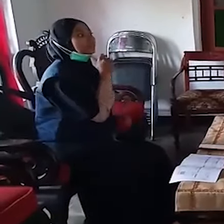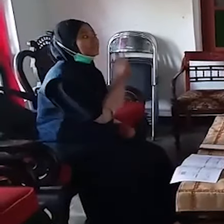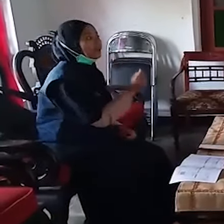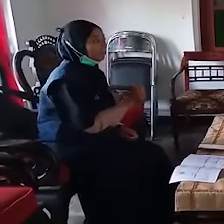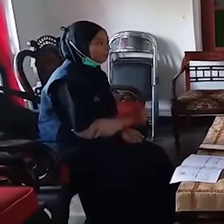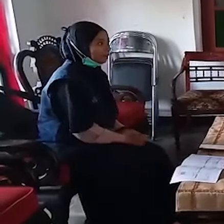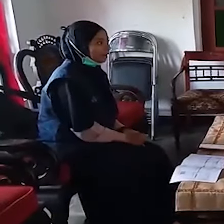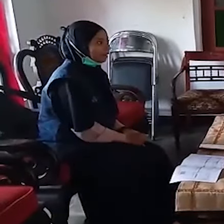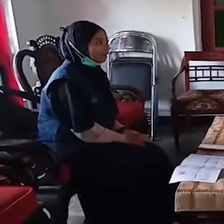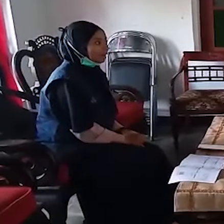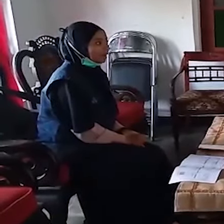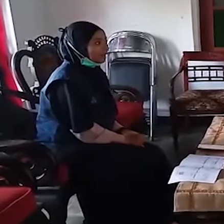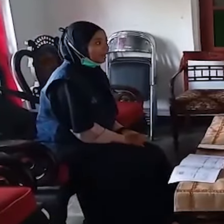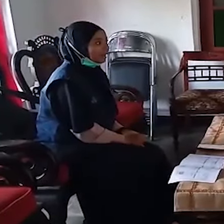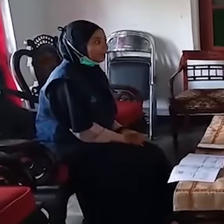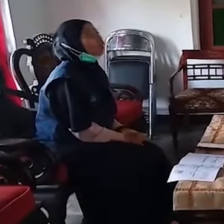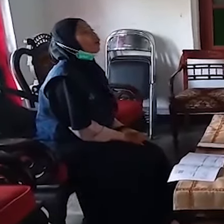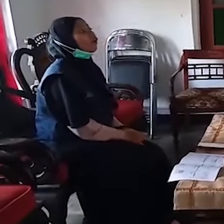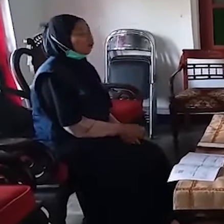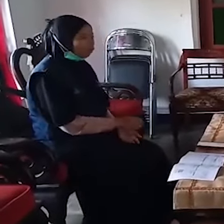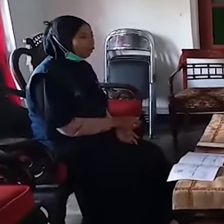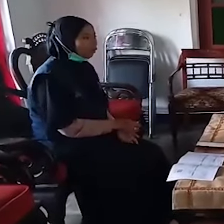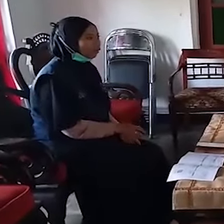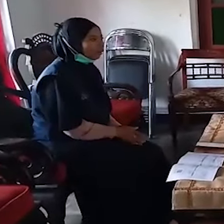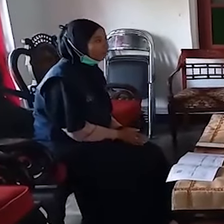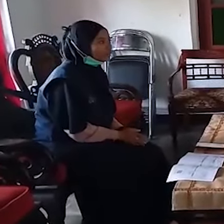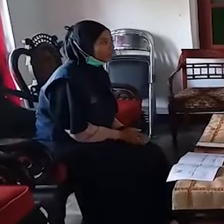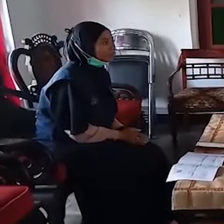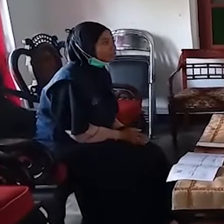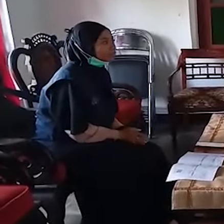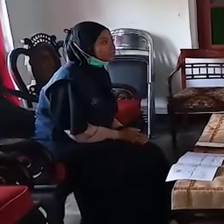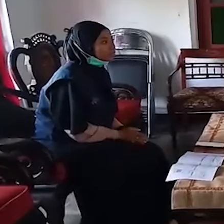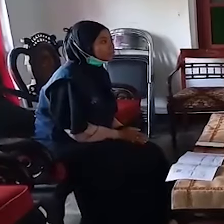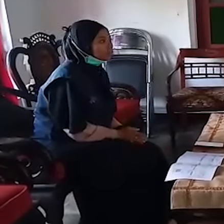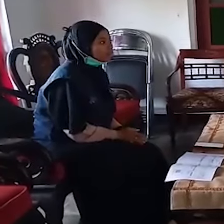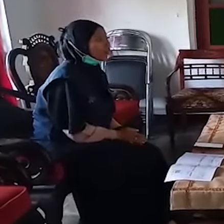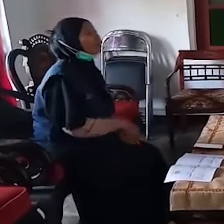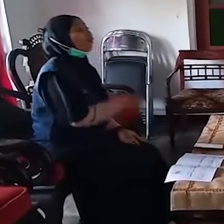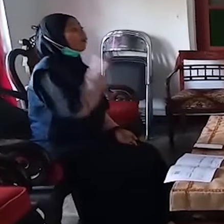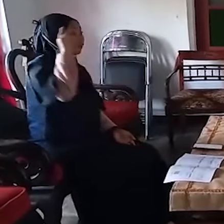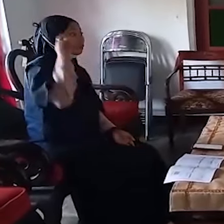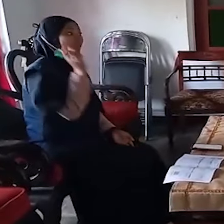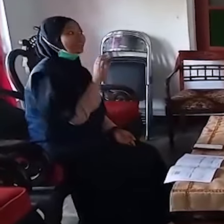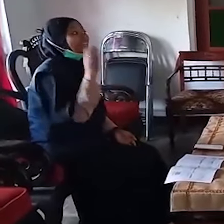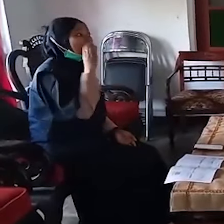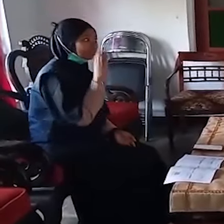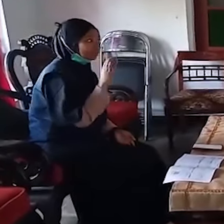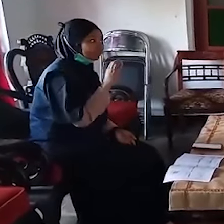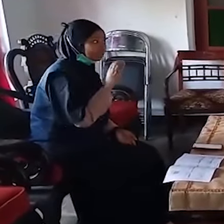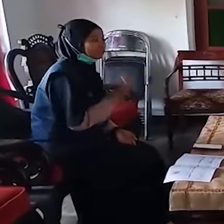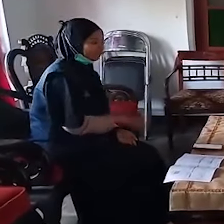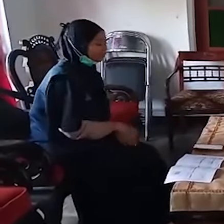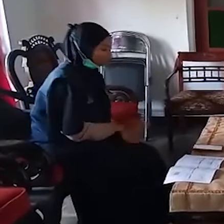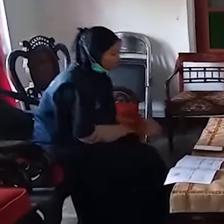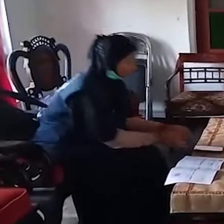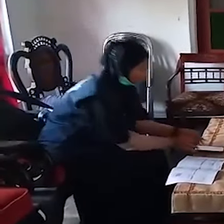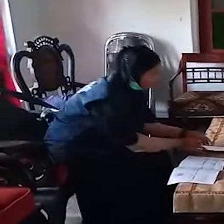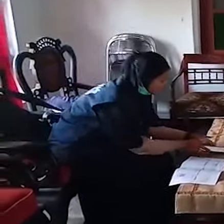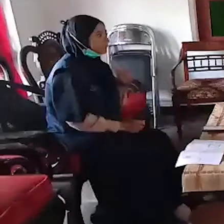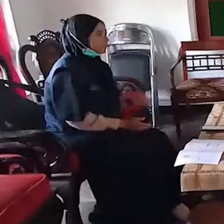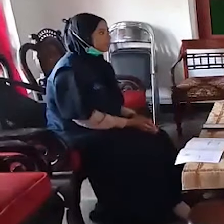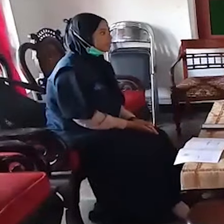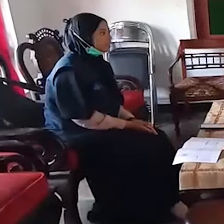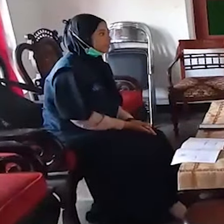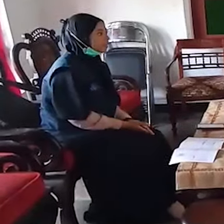kalau diucapkan secara lisan memang gampang, tapi kalau diisyaratkan itu untuk orang yang pemula kayak aku itu masih terbilang agak susah. Apalagi